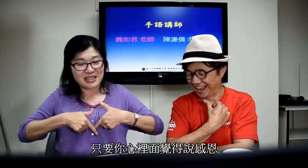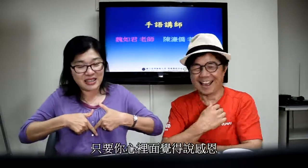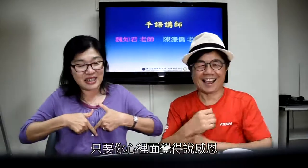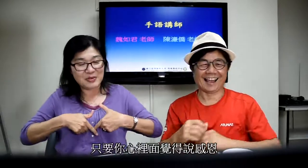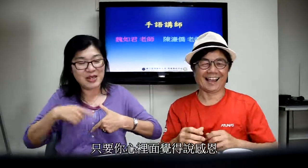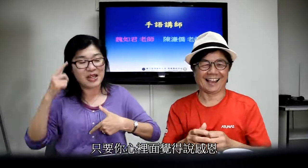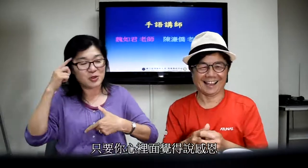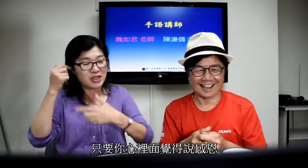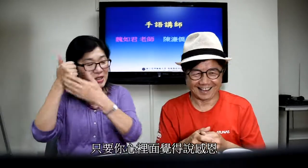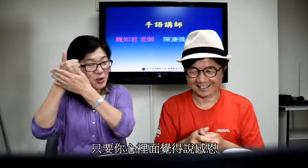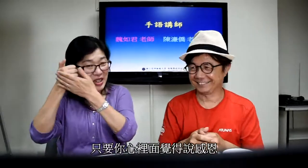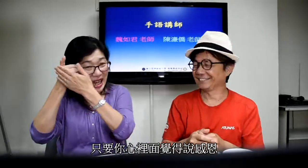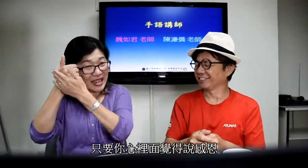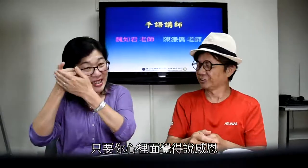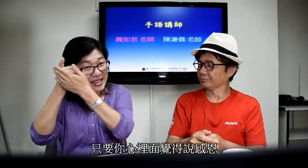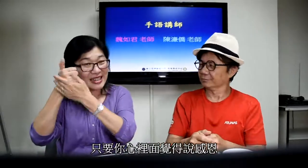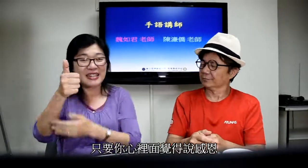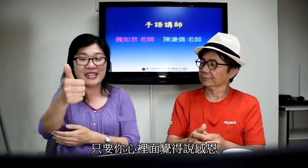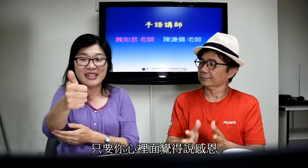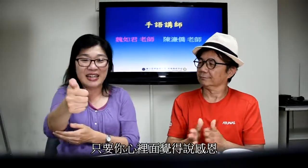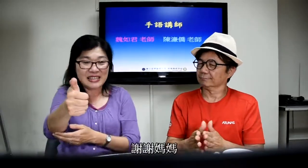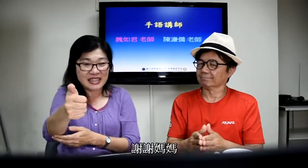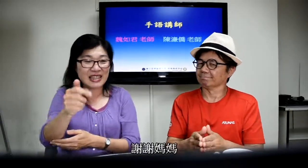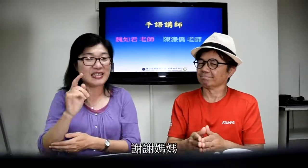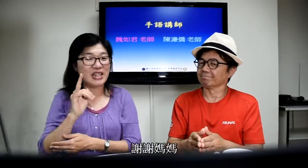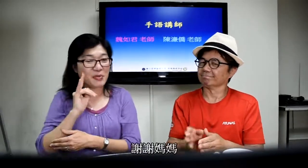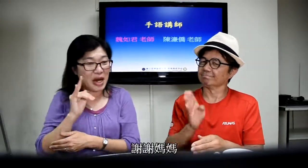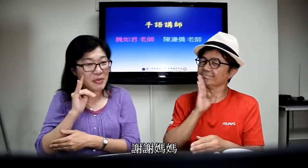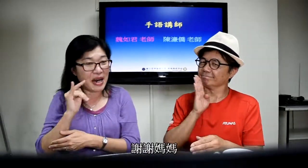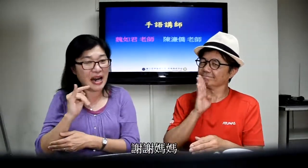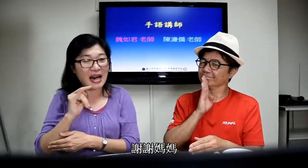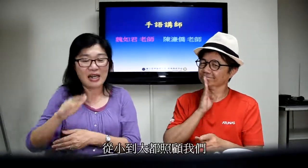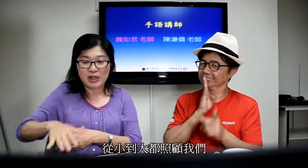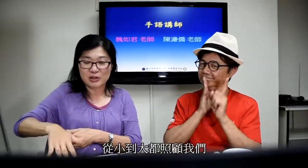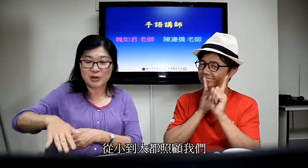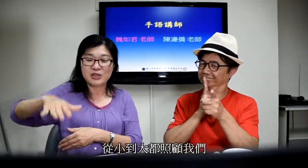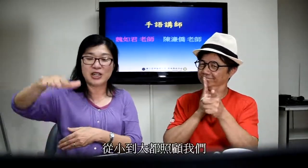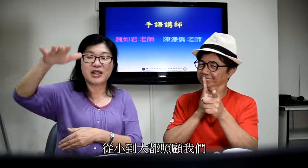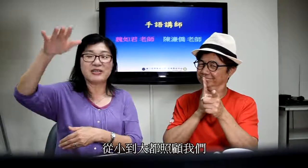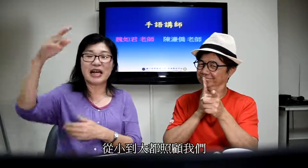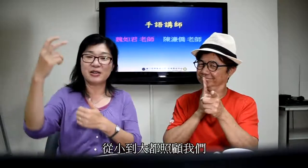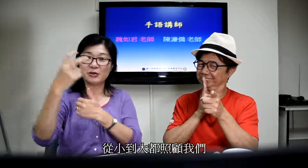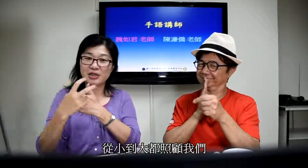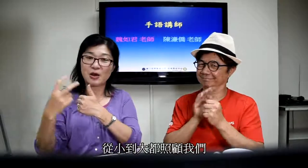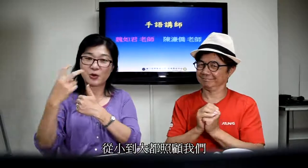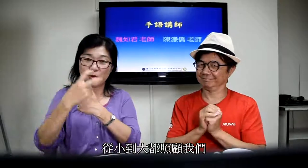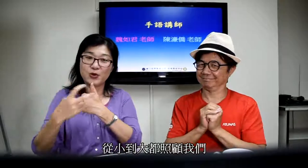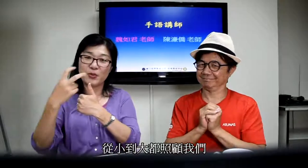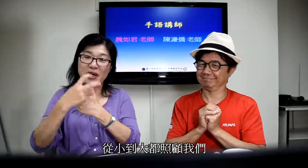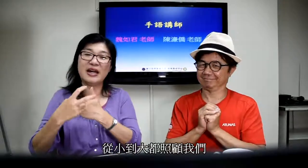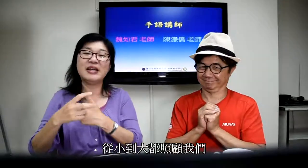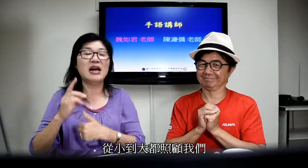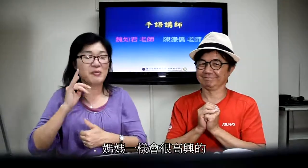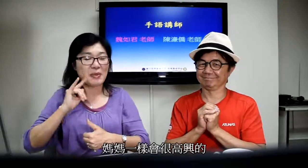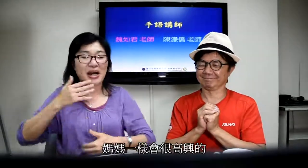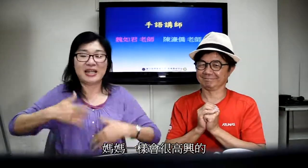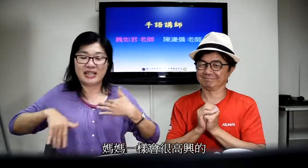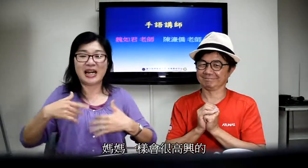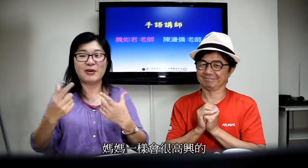里面觉得说感恩。谢谢妈妈，从小到大都照顾我们，妈妈一样会很